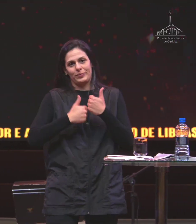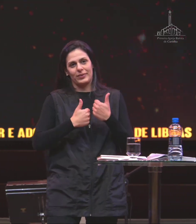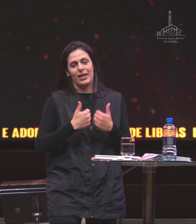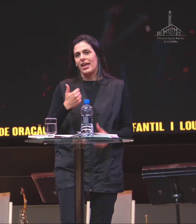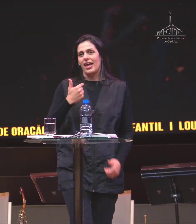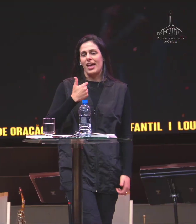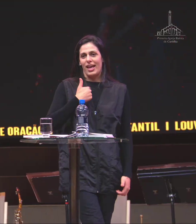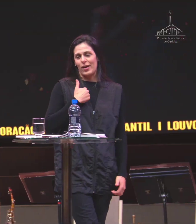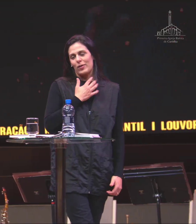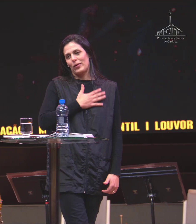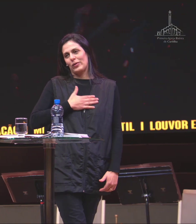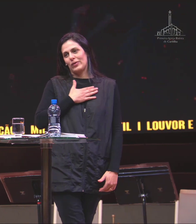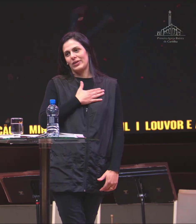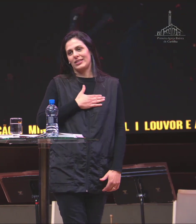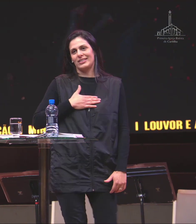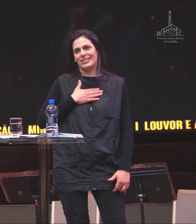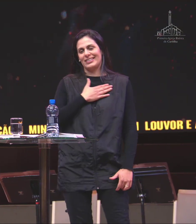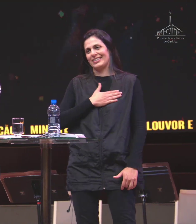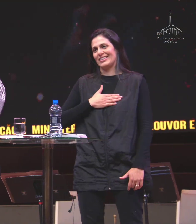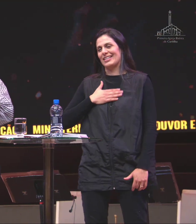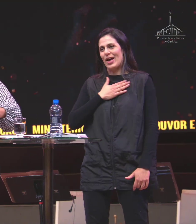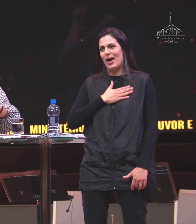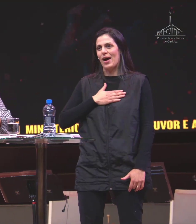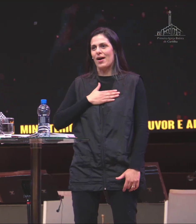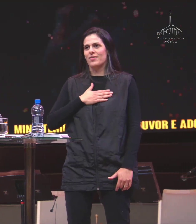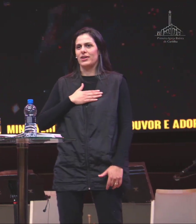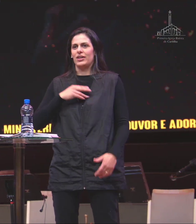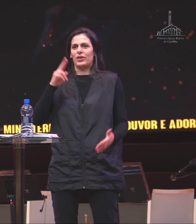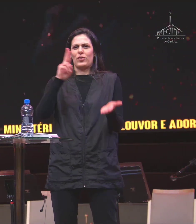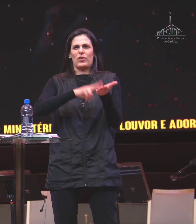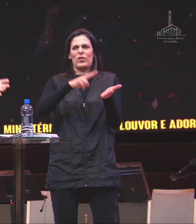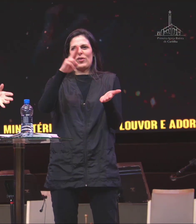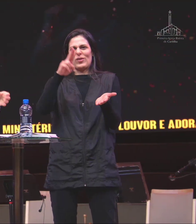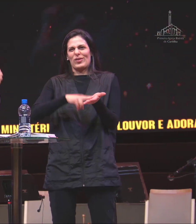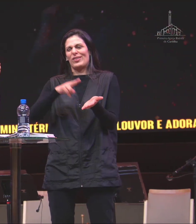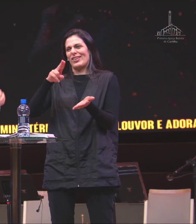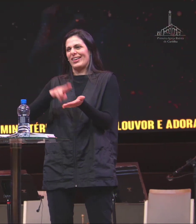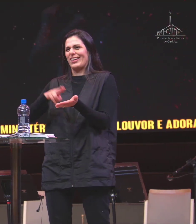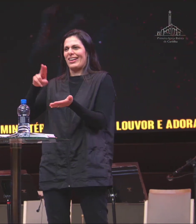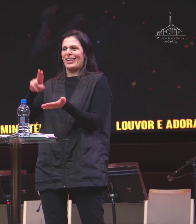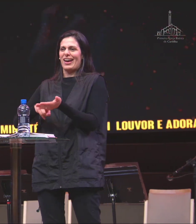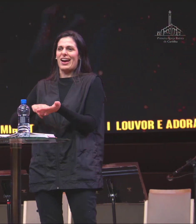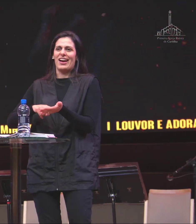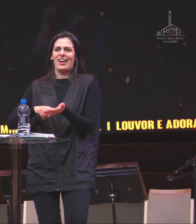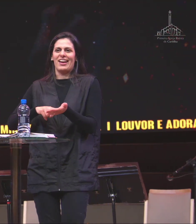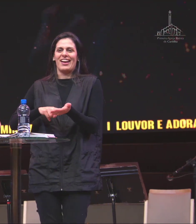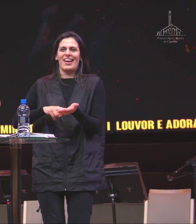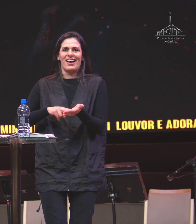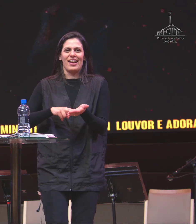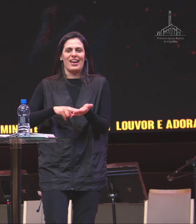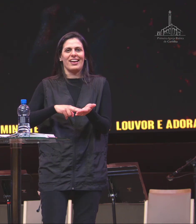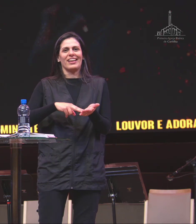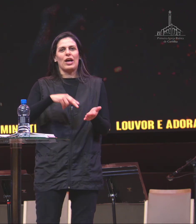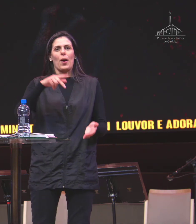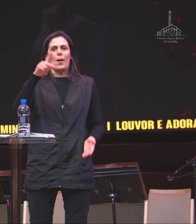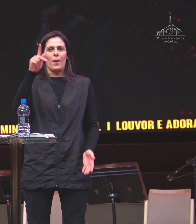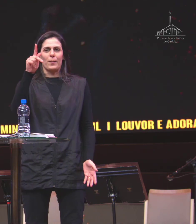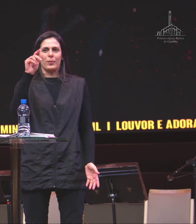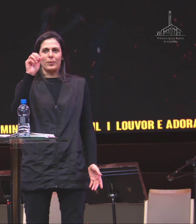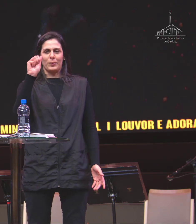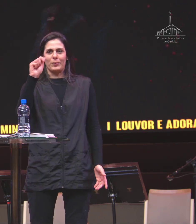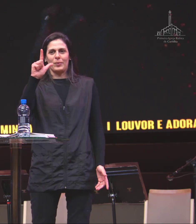história dele, o que Deus fez através da história. E eu gosto principalmente das cartas que ele escreveu, né? Nós, hoje aqui no contexto,